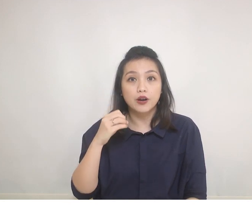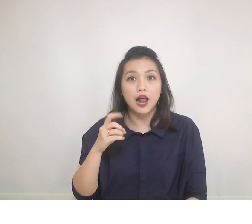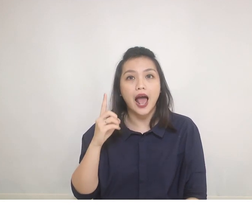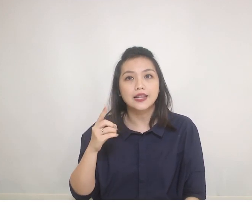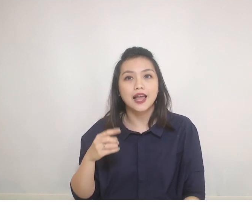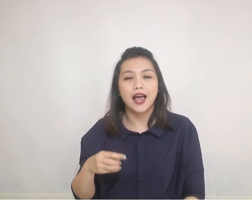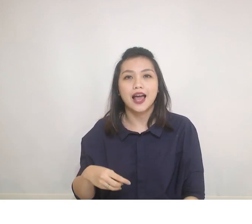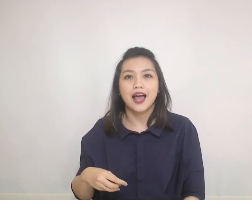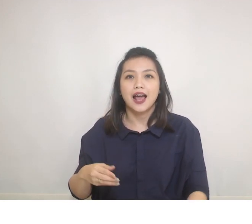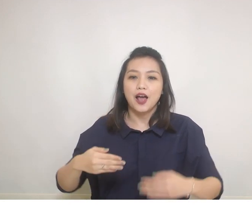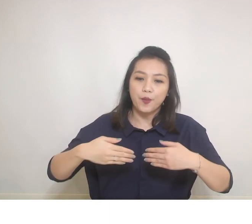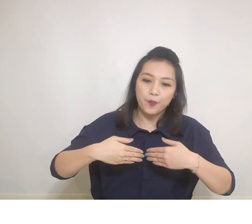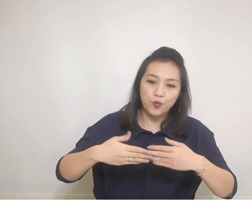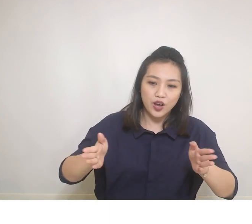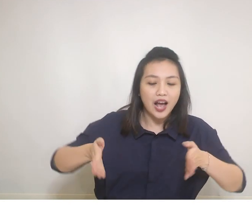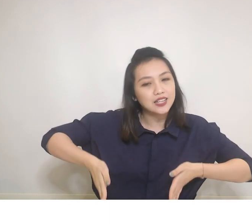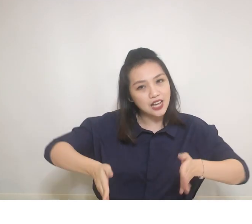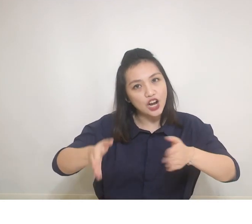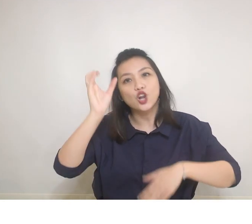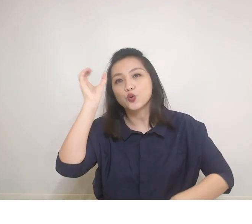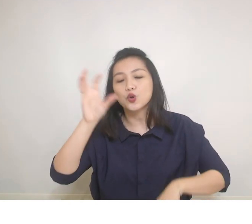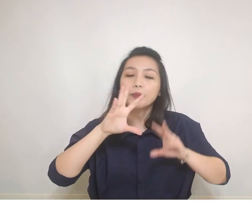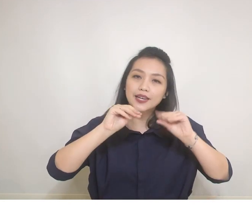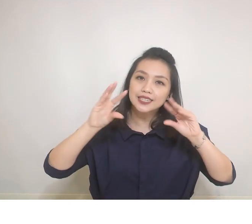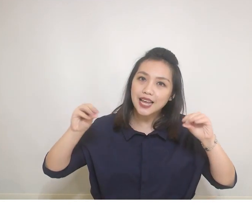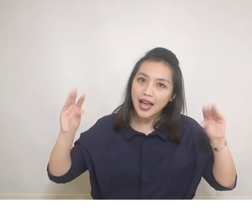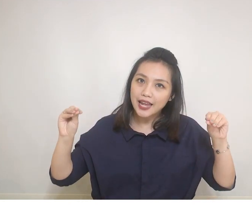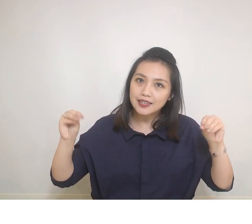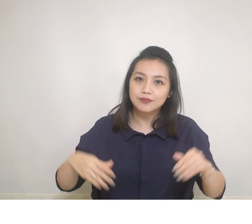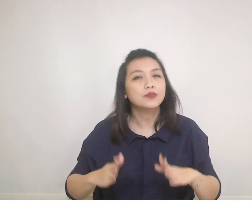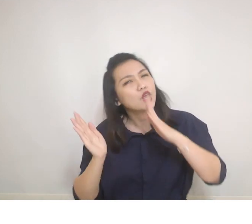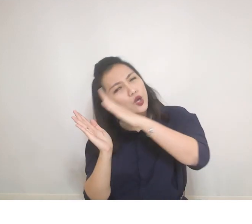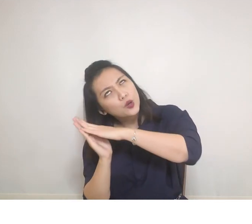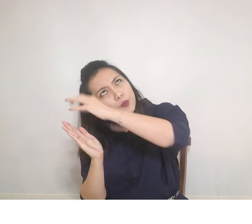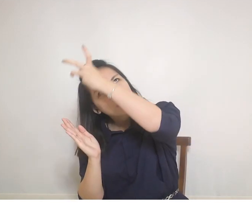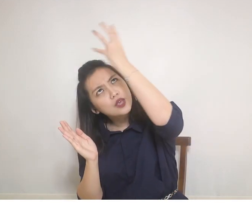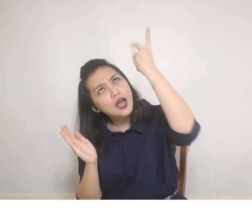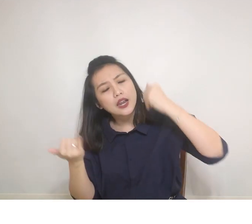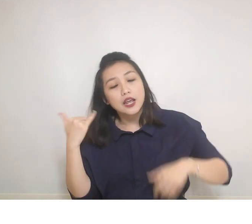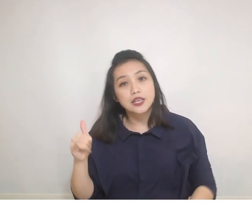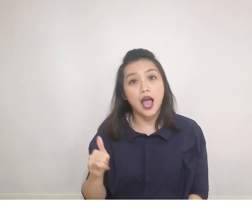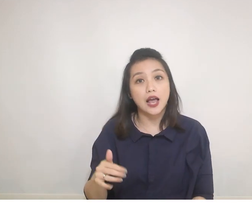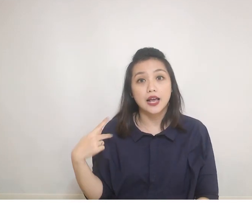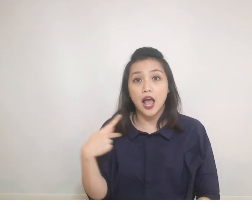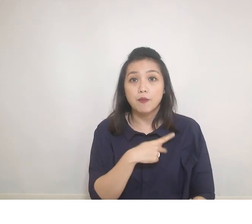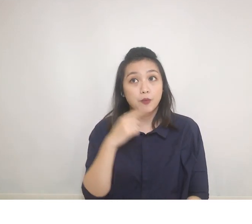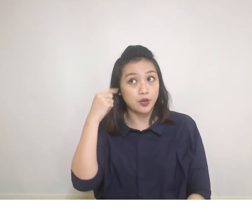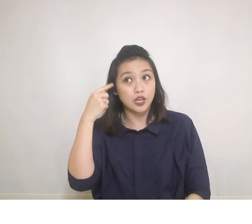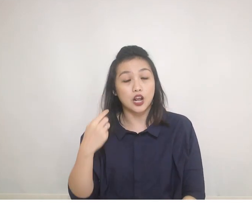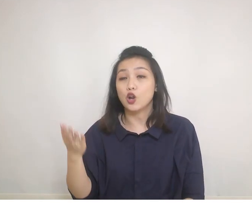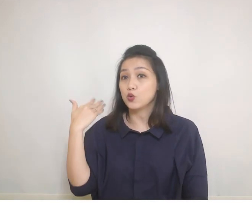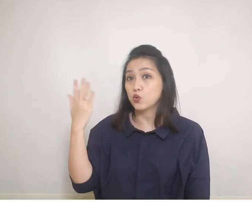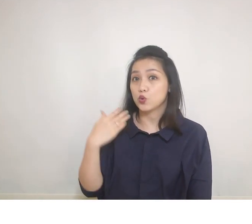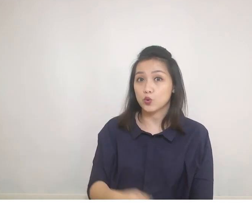terus belajar bagaimana sih kehendak Tuhan ini dalam hidup ini gitu. Terus akhirnya yaudah kita